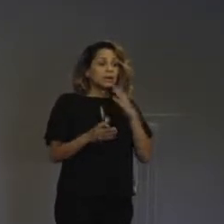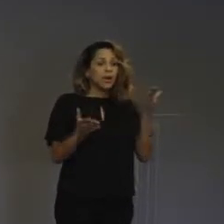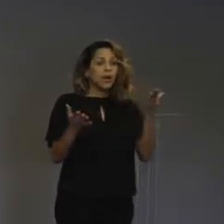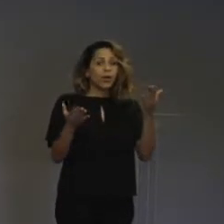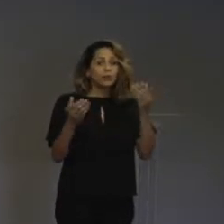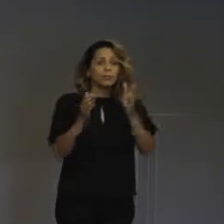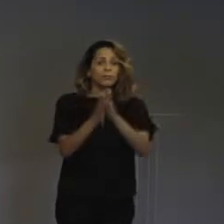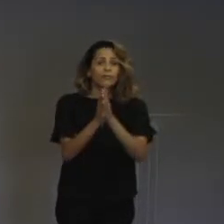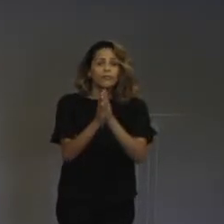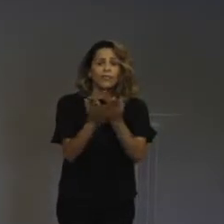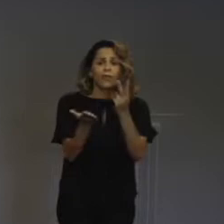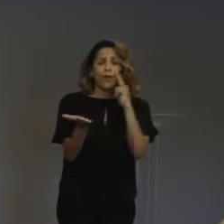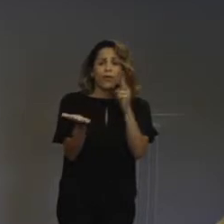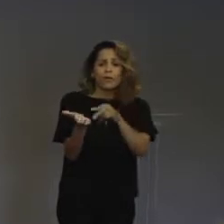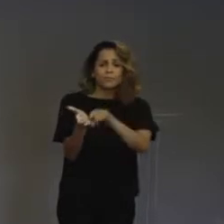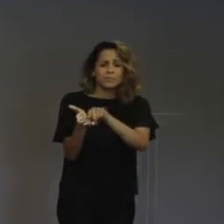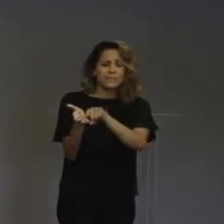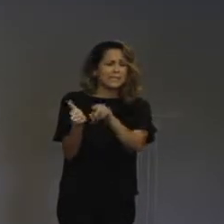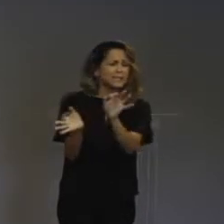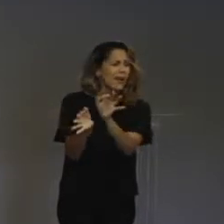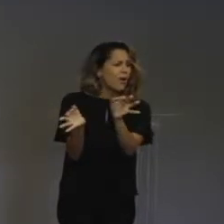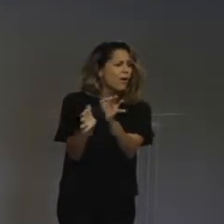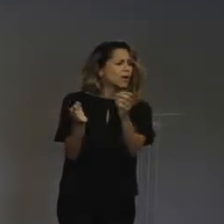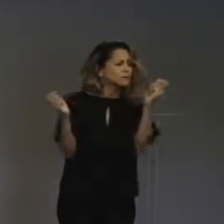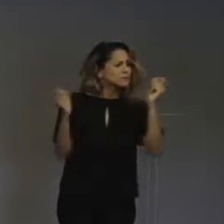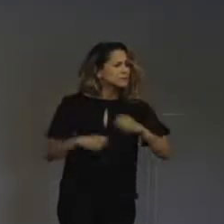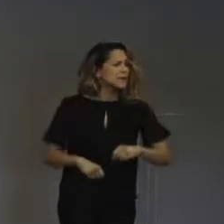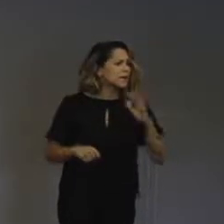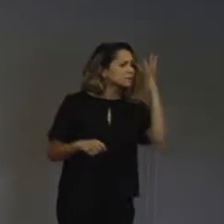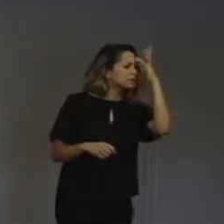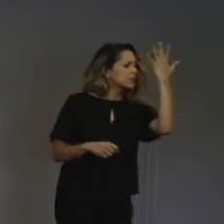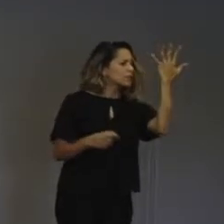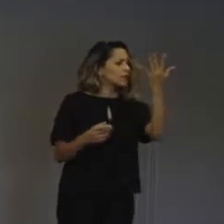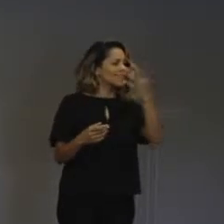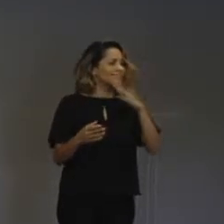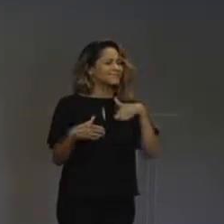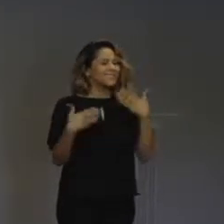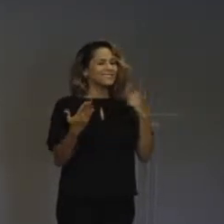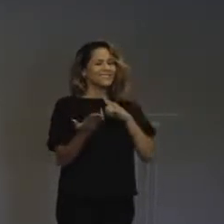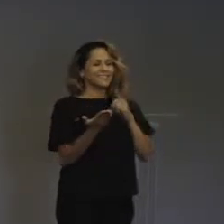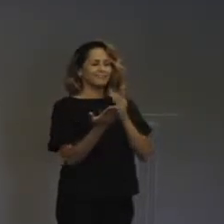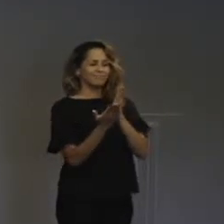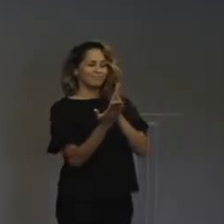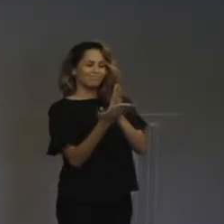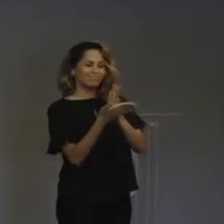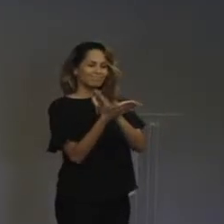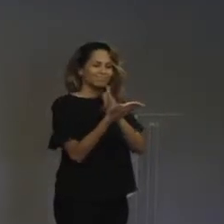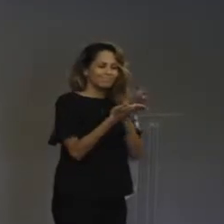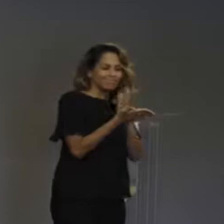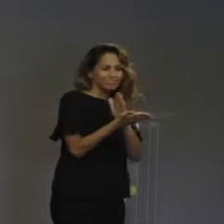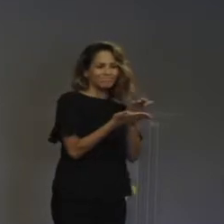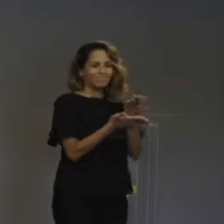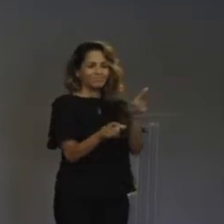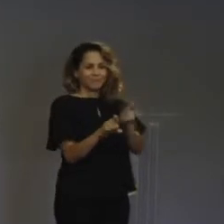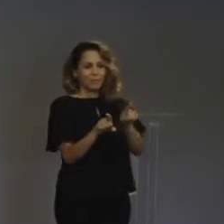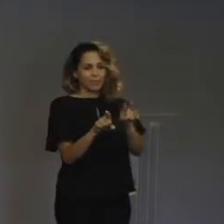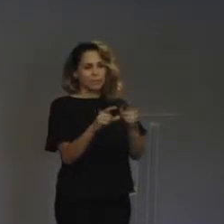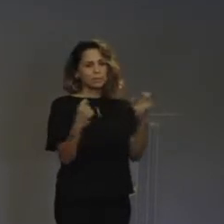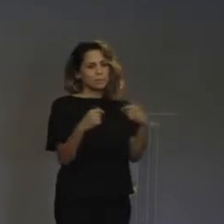mega poderoso para a gente resolver essa questão. Então, tem uma curva de Gauss importante aí, né, para a gente